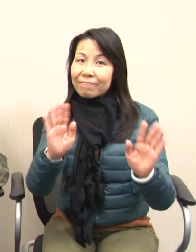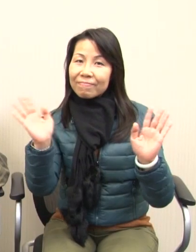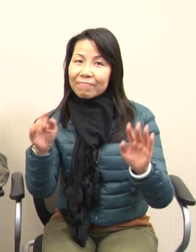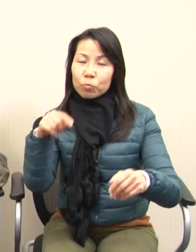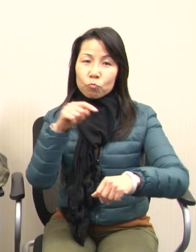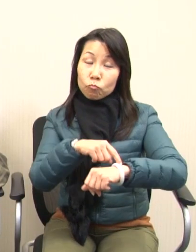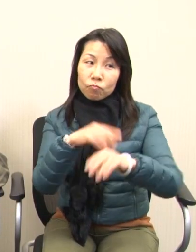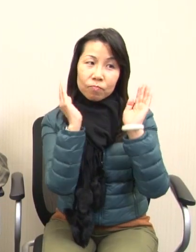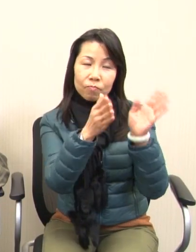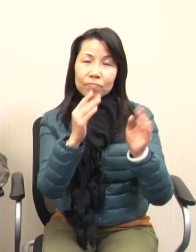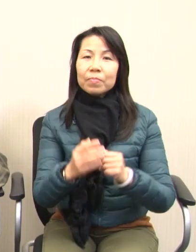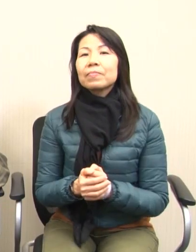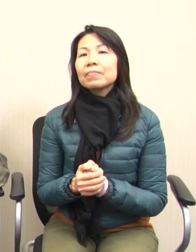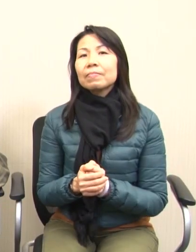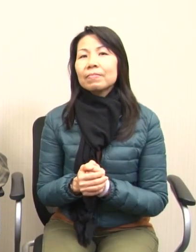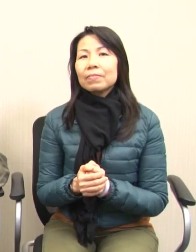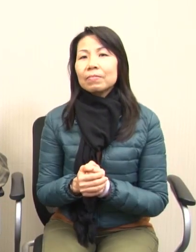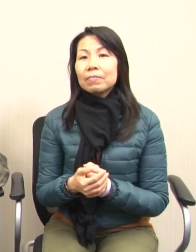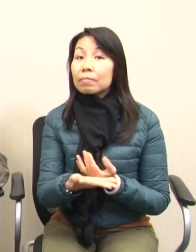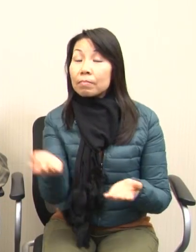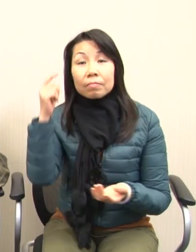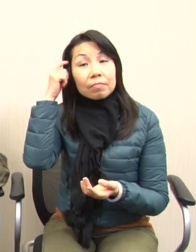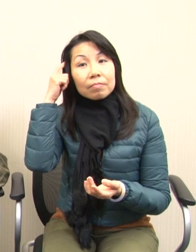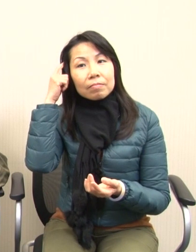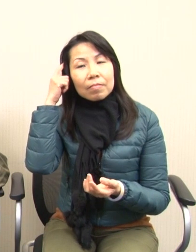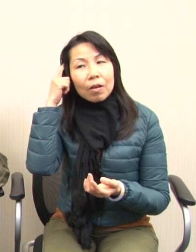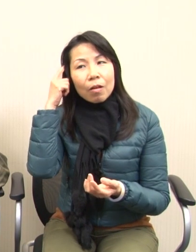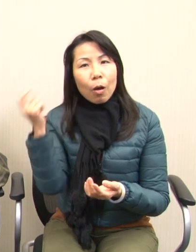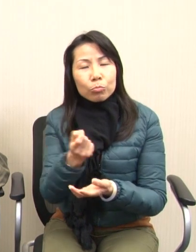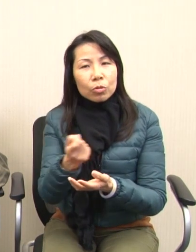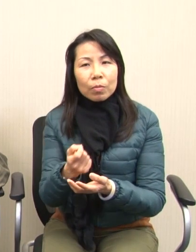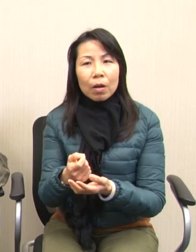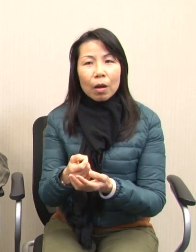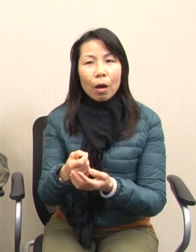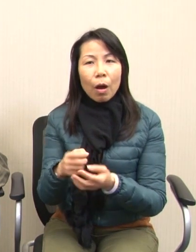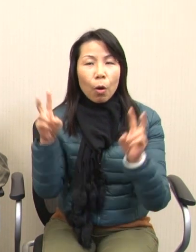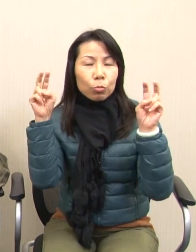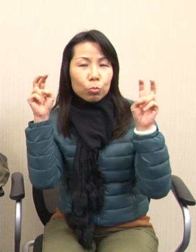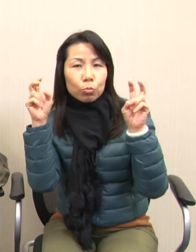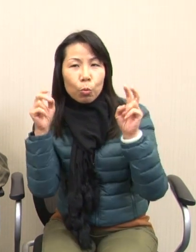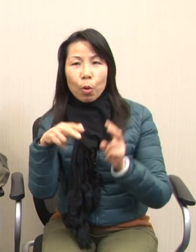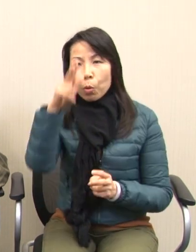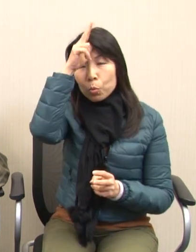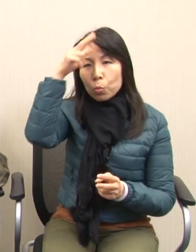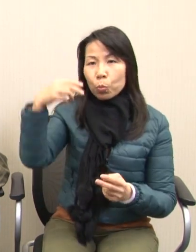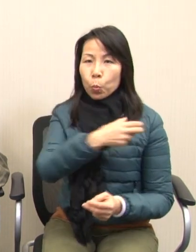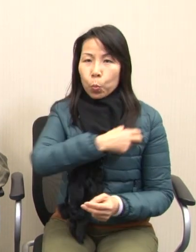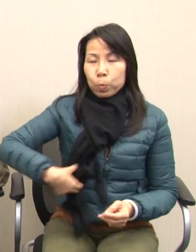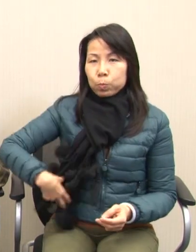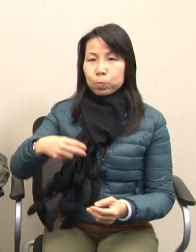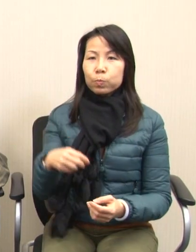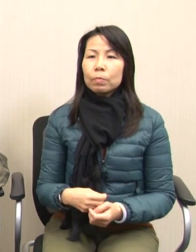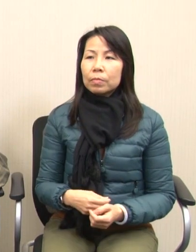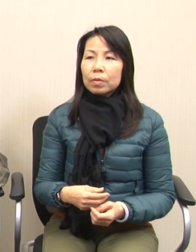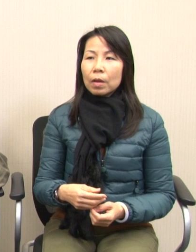家好，又是向左望的节目时间啦。咁咧，大家知道即系依轮基本上个主题都系讲特首选举啦。咁或者好简单回顾一